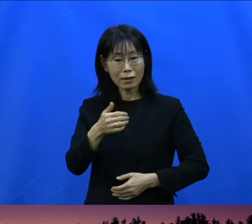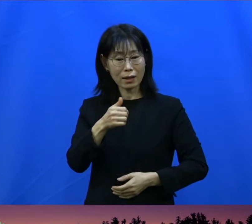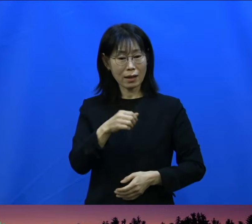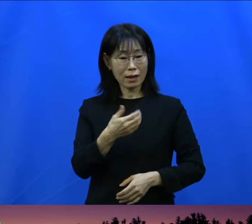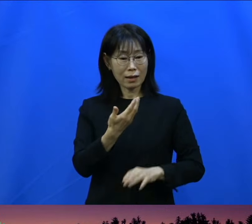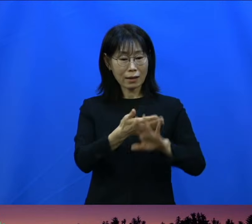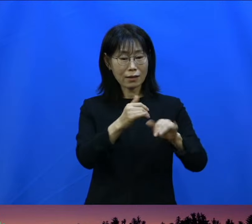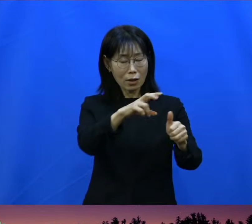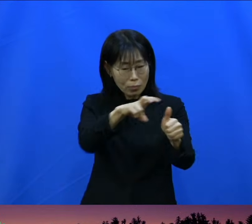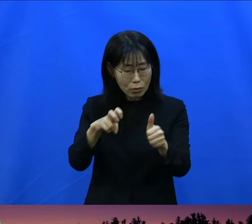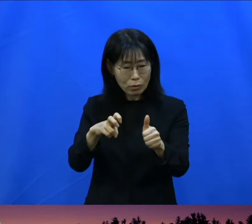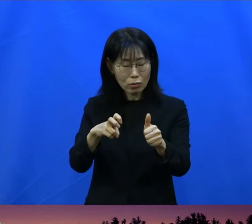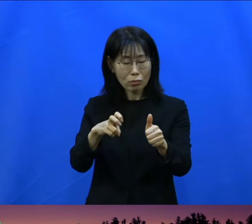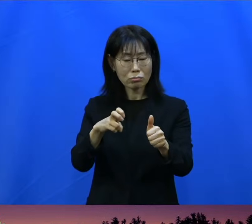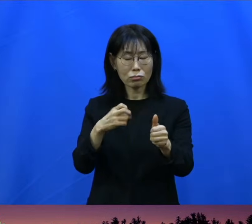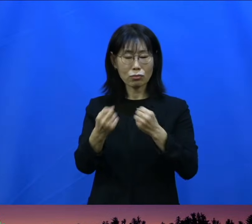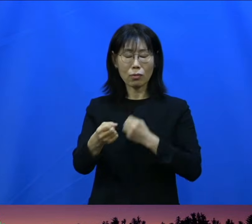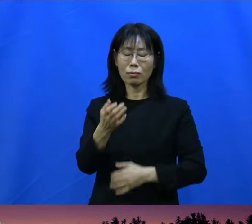교만해요.